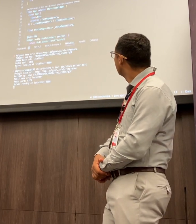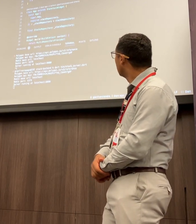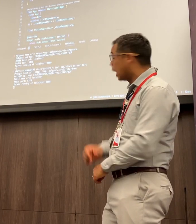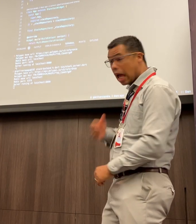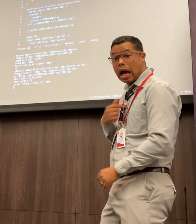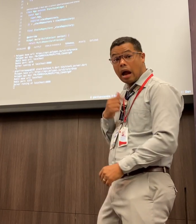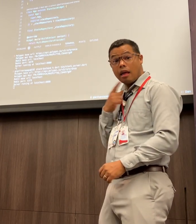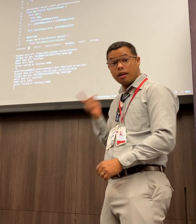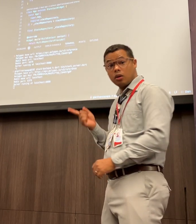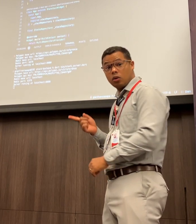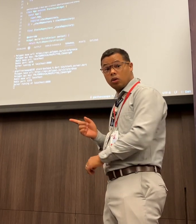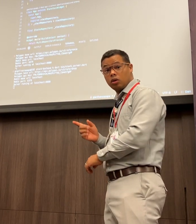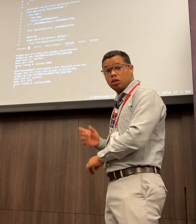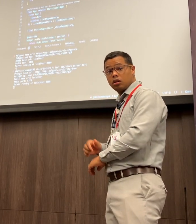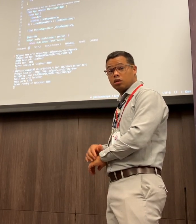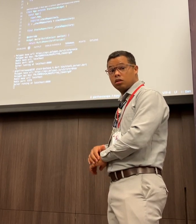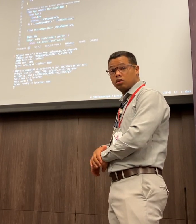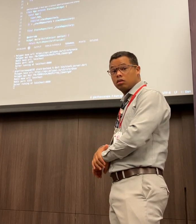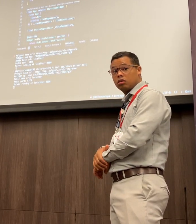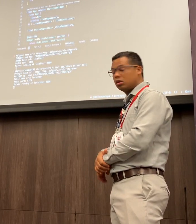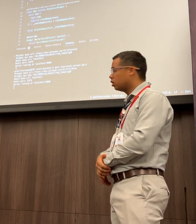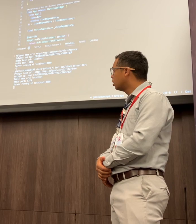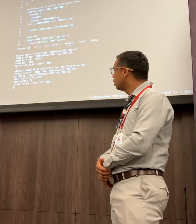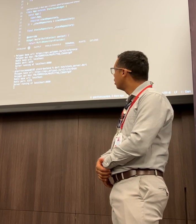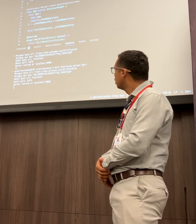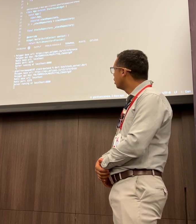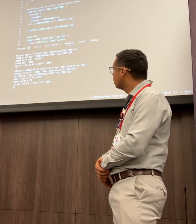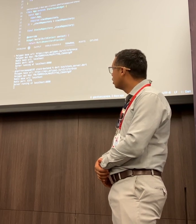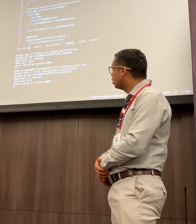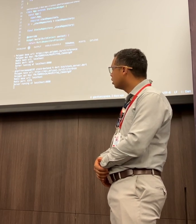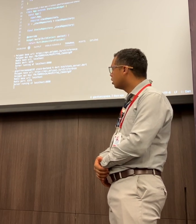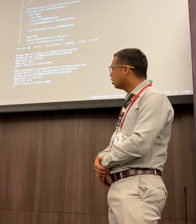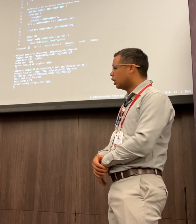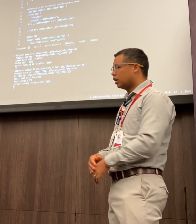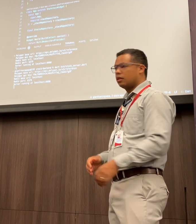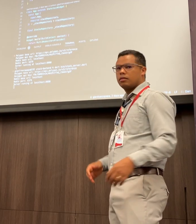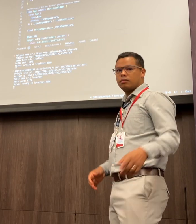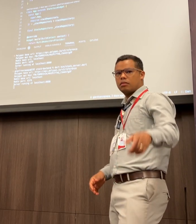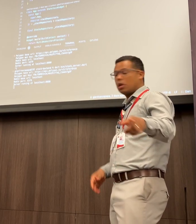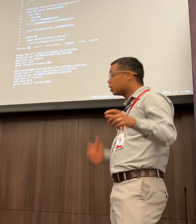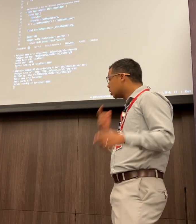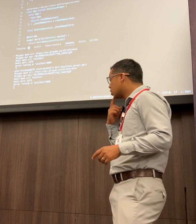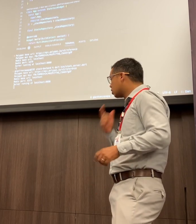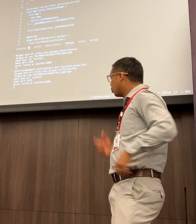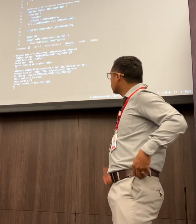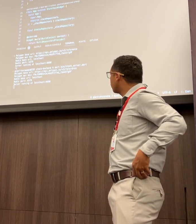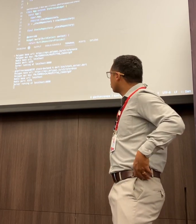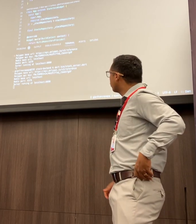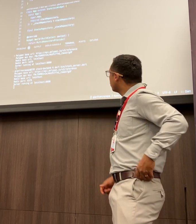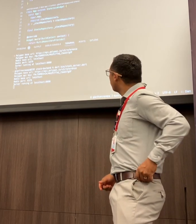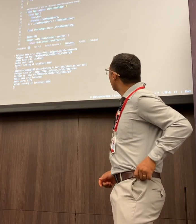backend. Creo que, no sé si se ve bien desde ahí, o puedo hacer zoom también.